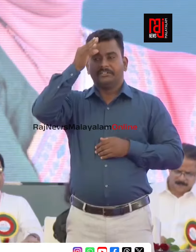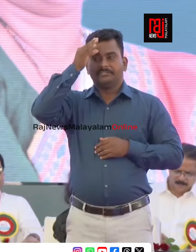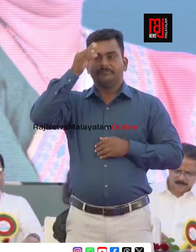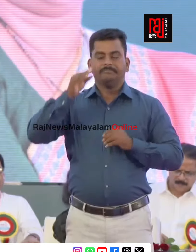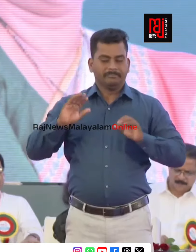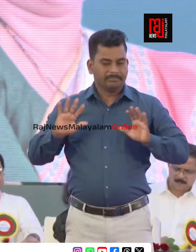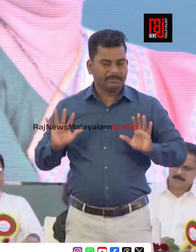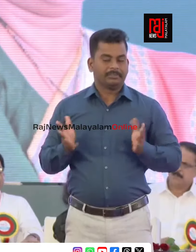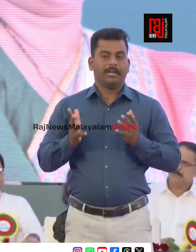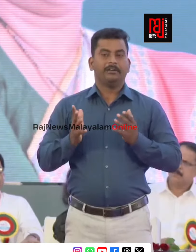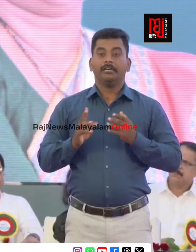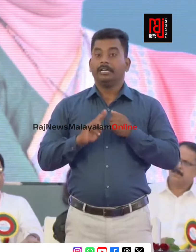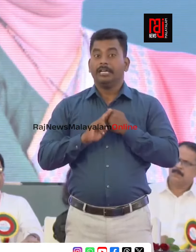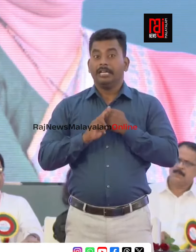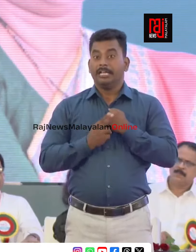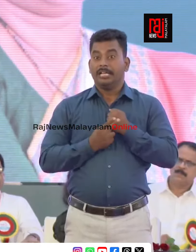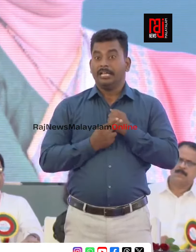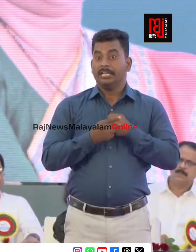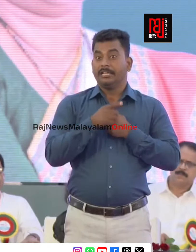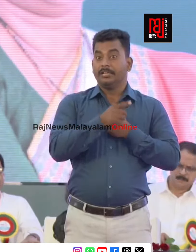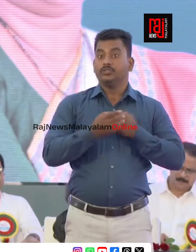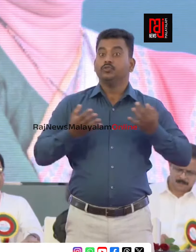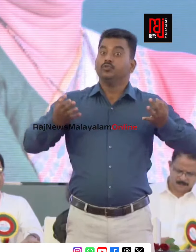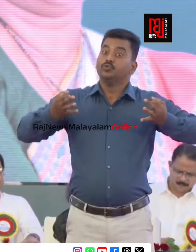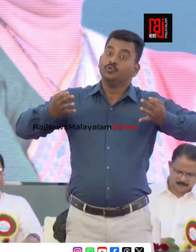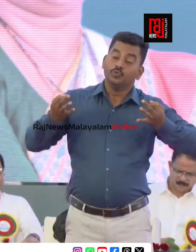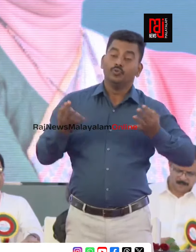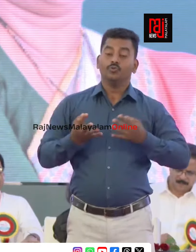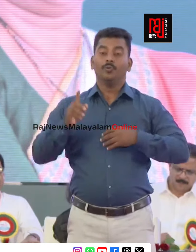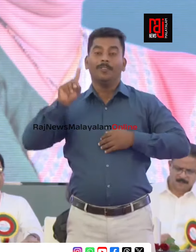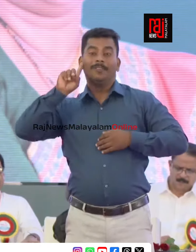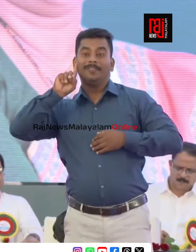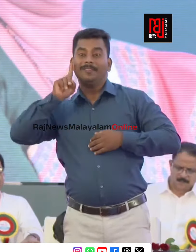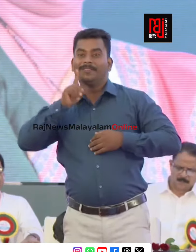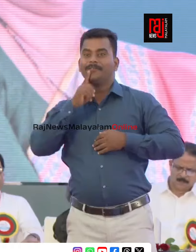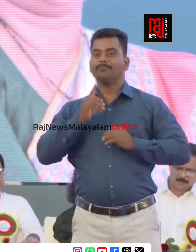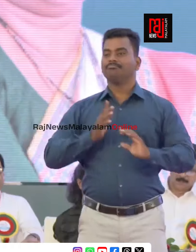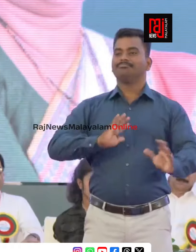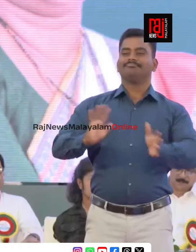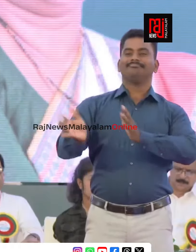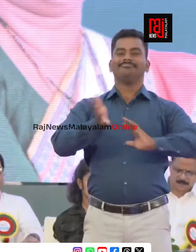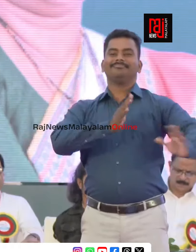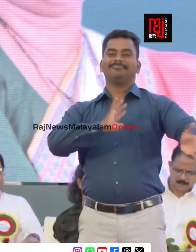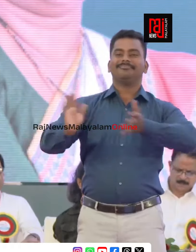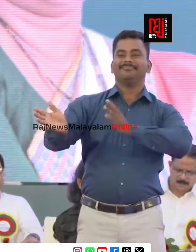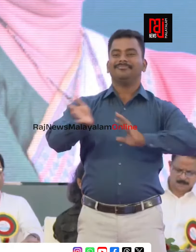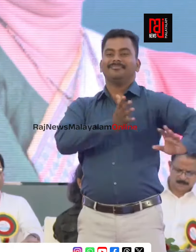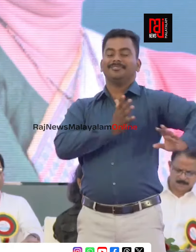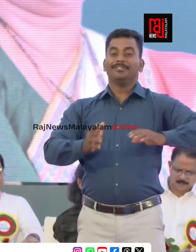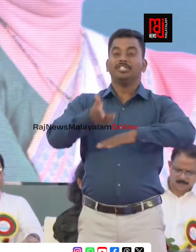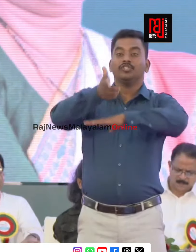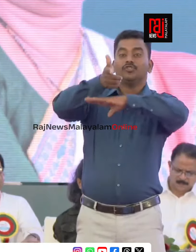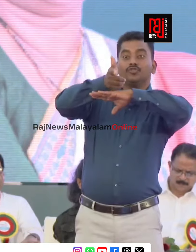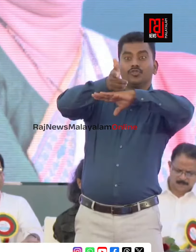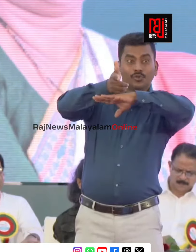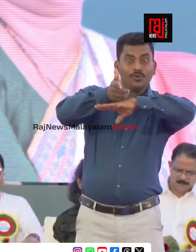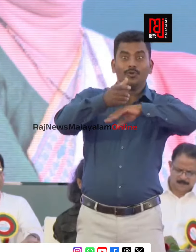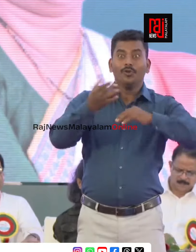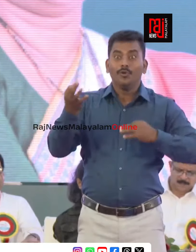സ്റ്റുഡിയോ, ടെലി റിഹാബിലിറ്റേഷൻ യൂണിറ്റ് എന്നിവ ഇവിടെ സജ്ജീകരിച്ചു കഴിഞ്ഞിട്ടുണ്ട്.